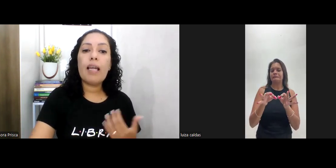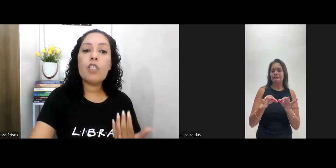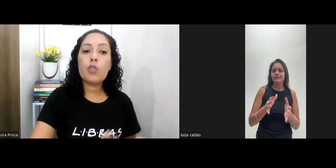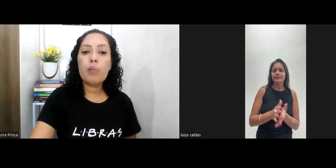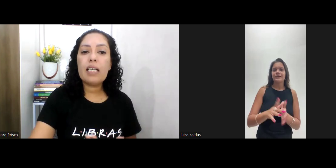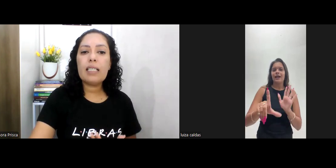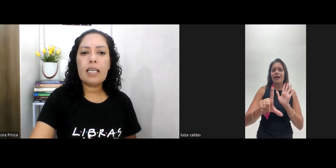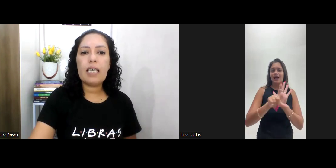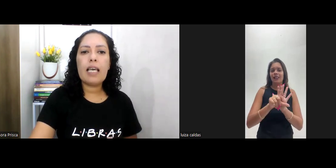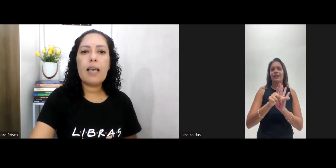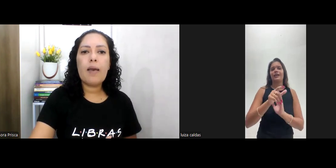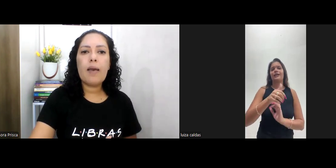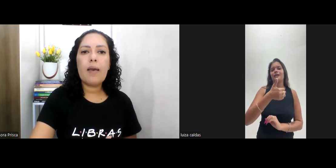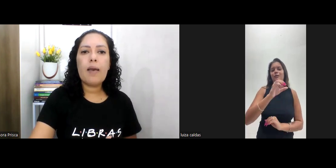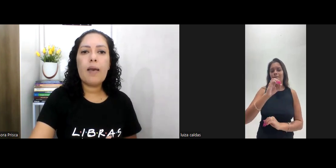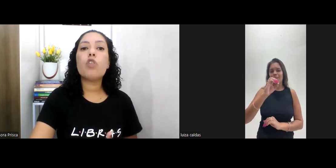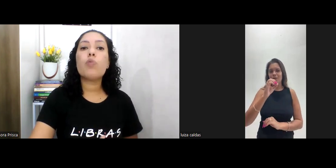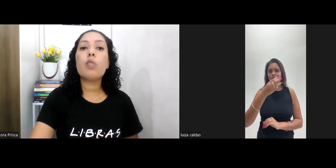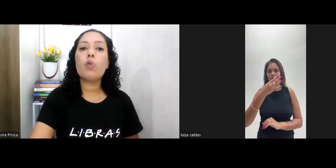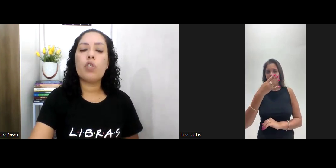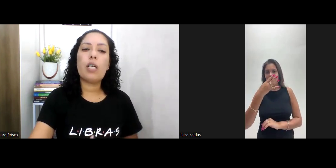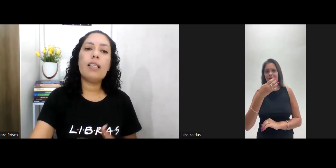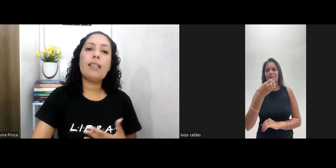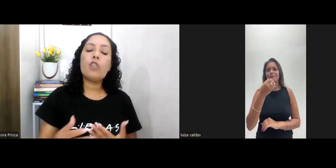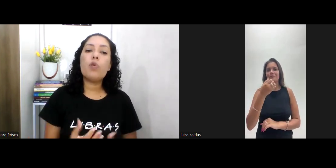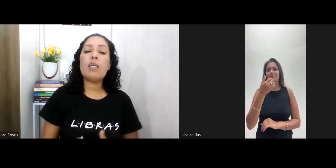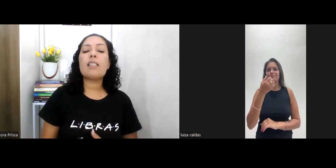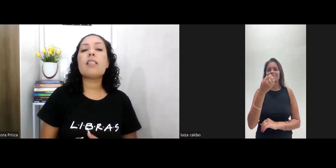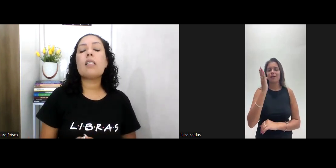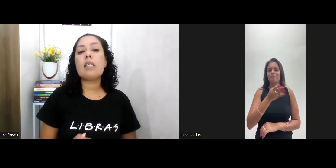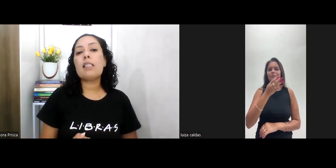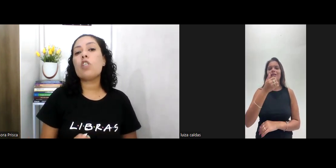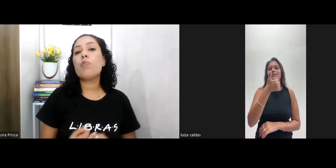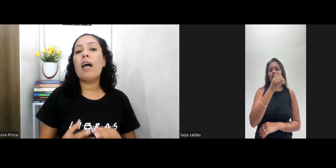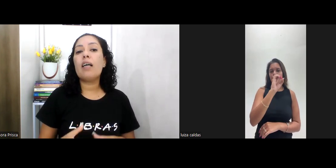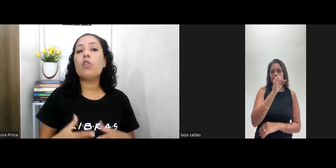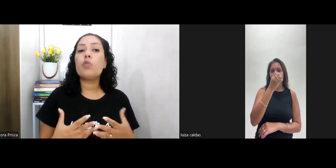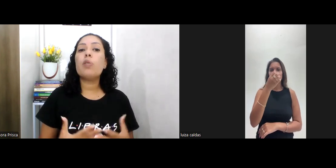10.436/2005, ela explica que, perdão, barra 2002, a Lei